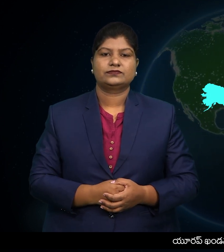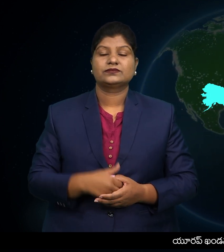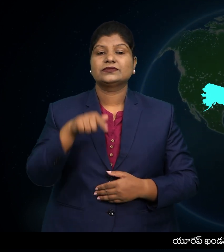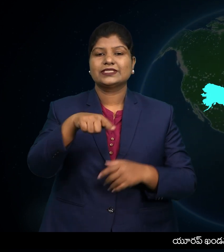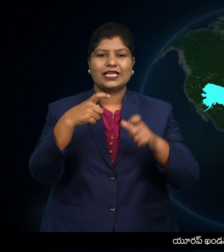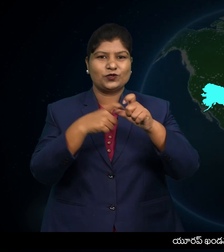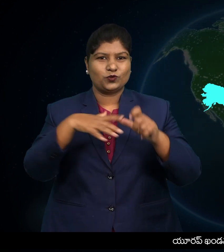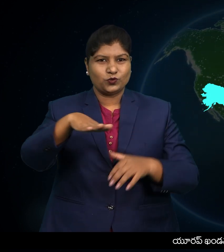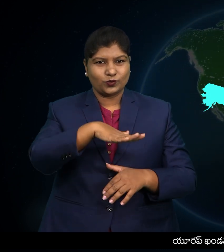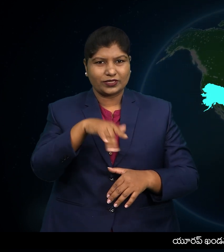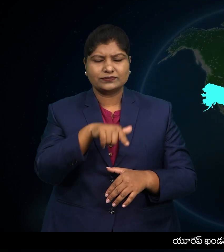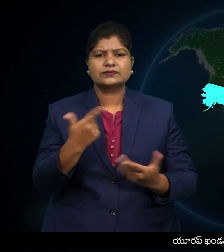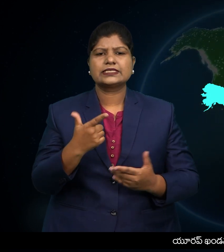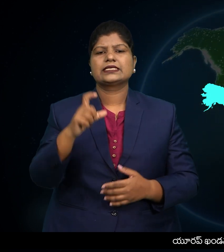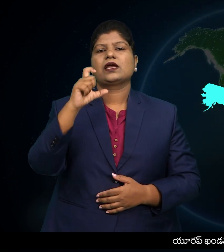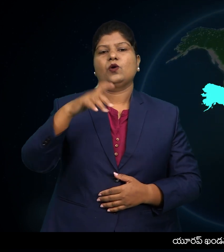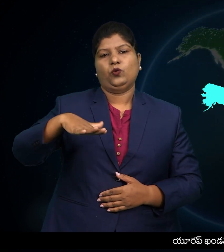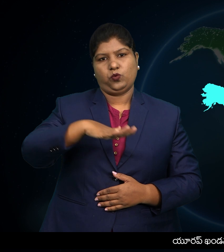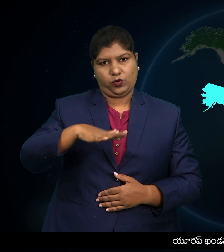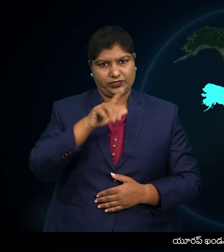యూరప్ ఖండం ఆర్కిటిక్ మహాసముద్రం,